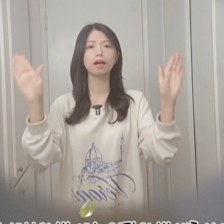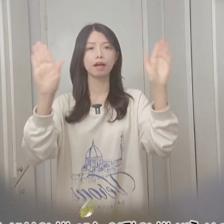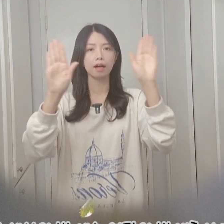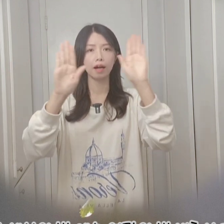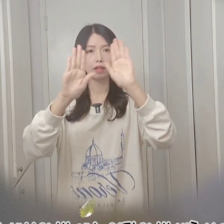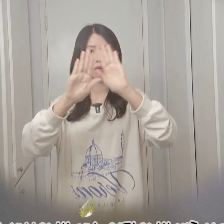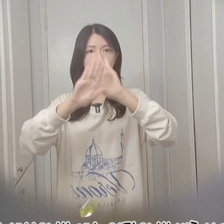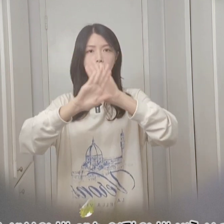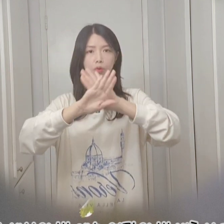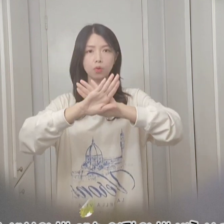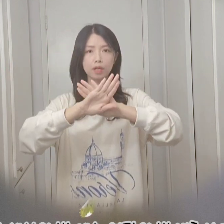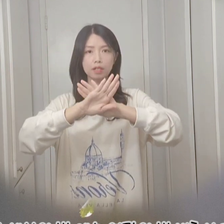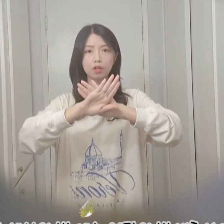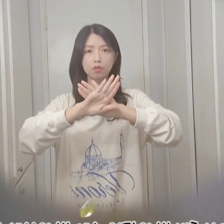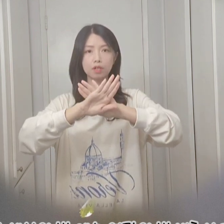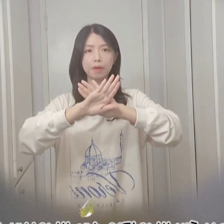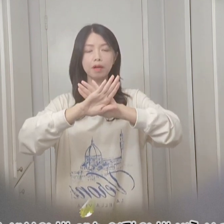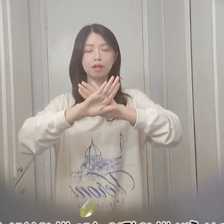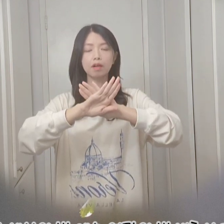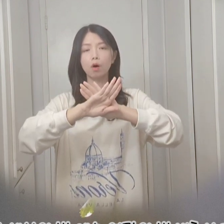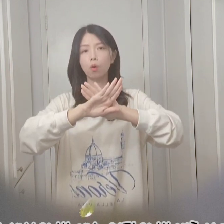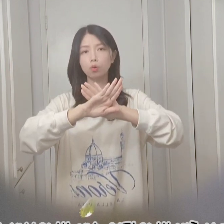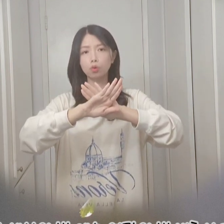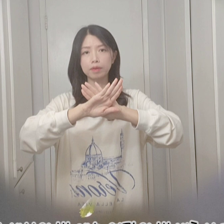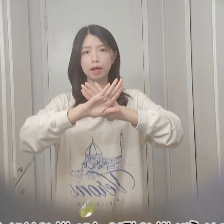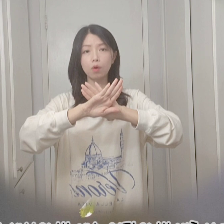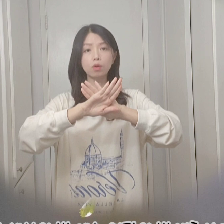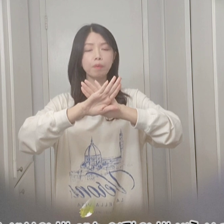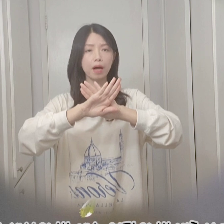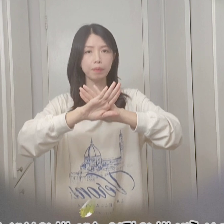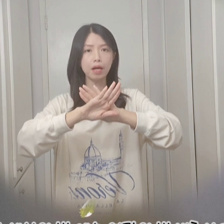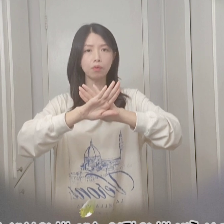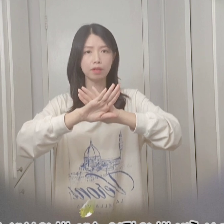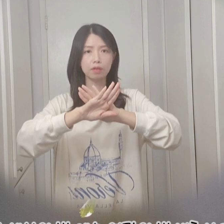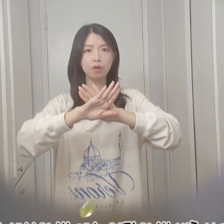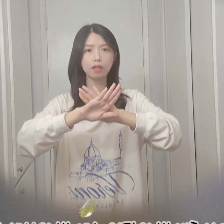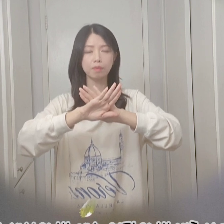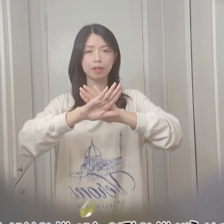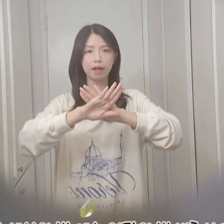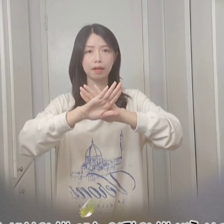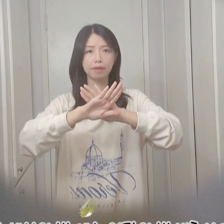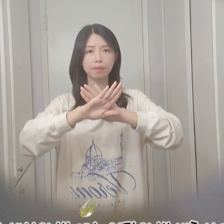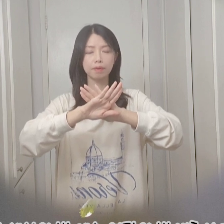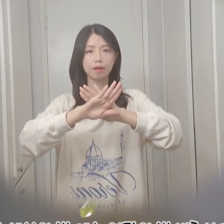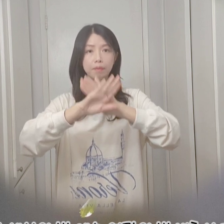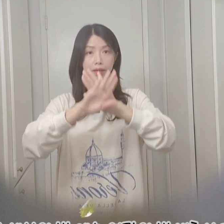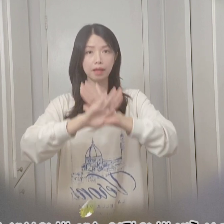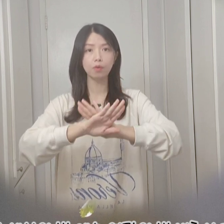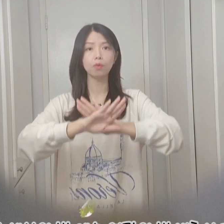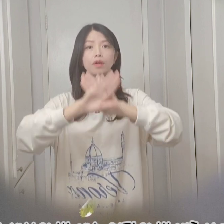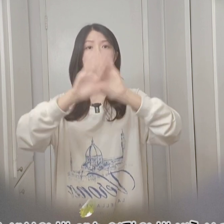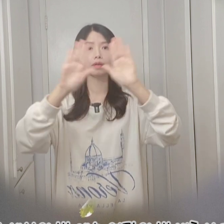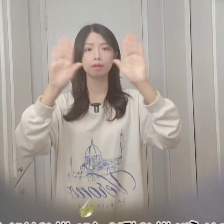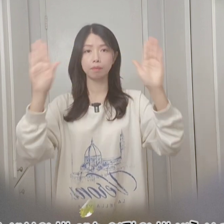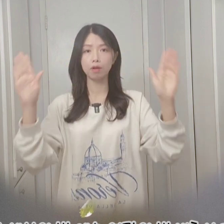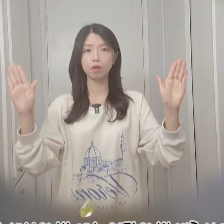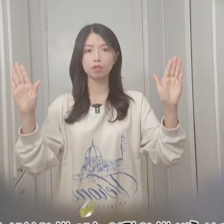시작하셨다가 안으로 교차시켜 주시면 어둡다 혹은 밤이라고 한 뜻의 수어가 됩니다.